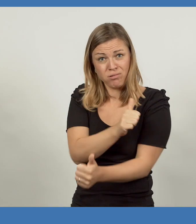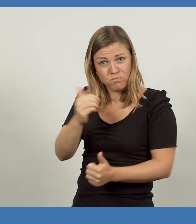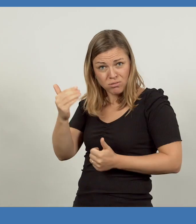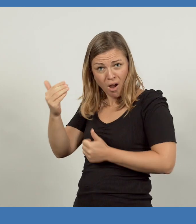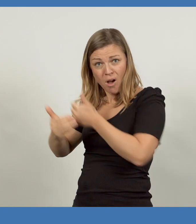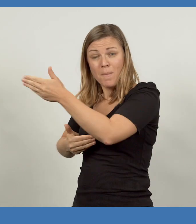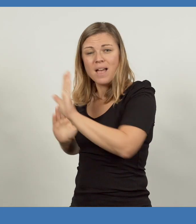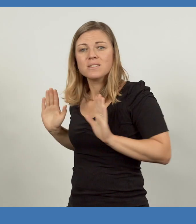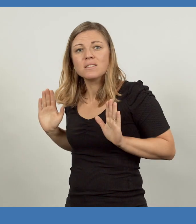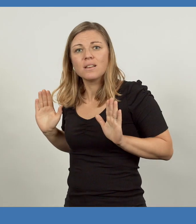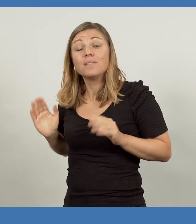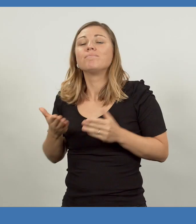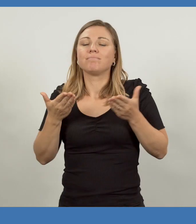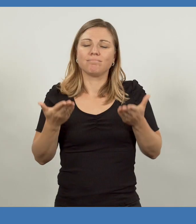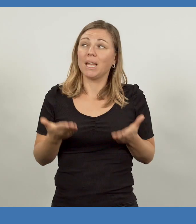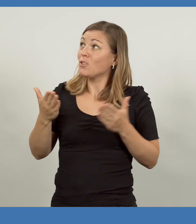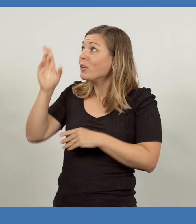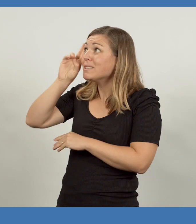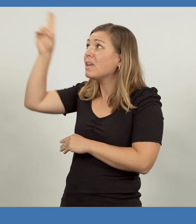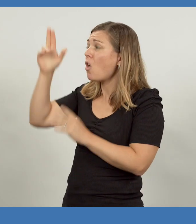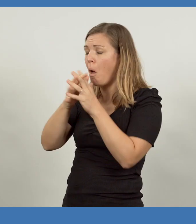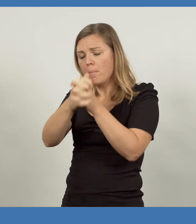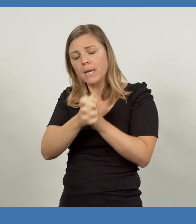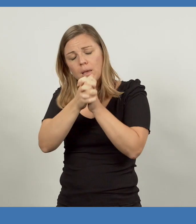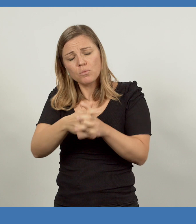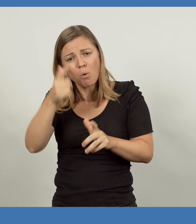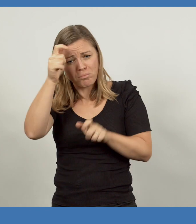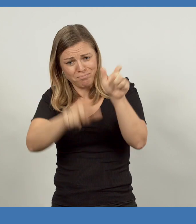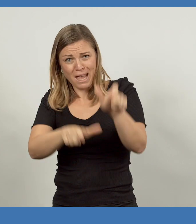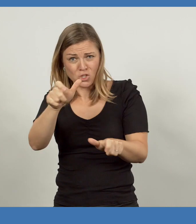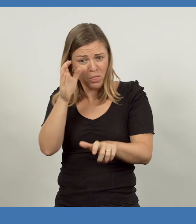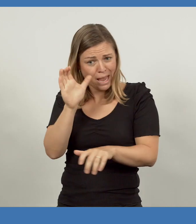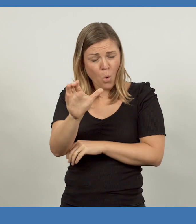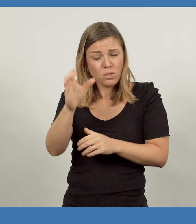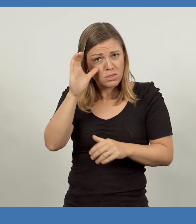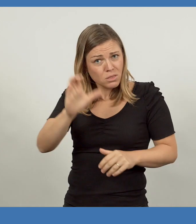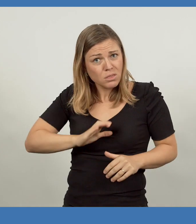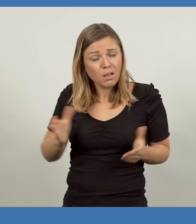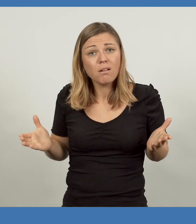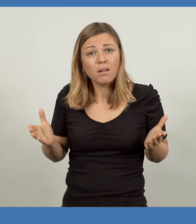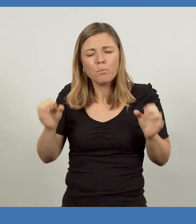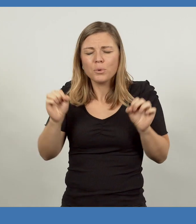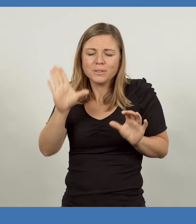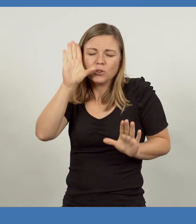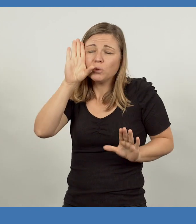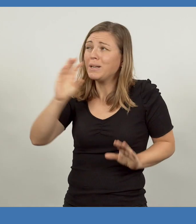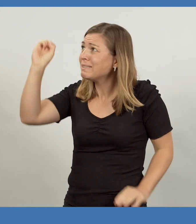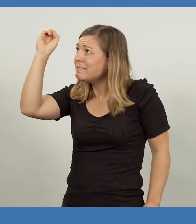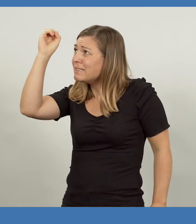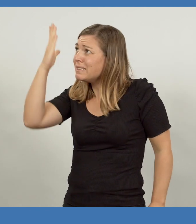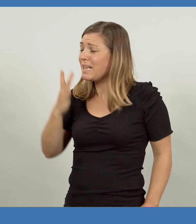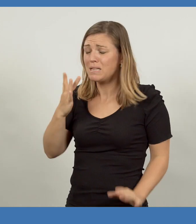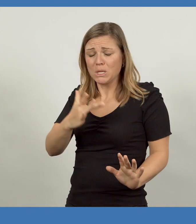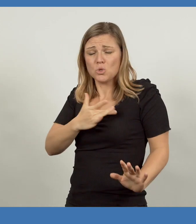prie en ce moment pour la personne qui m'écoute. Je te prie qu'elle puisse être touchée, saisie par le Saint-Esprit. Je prie que